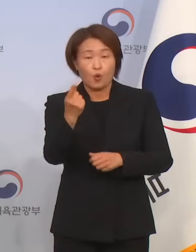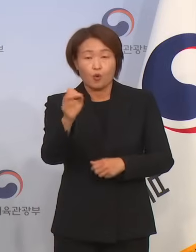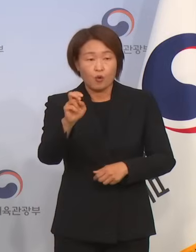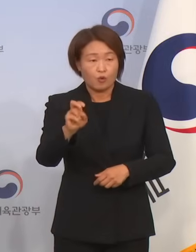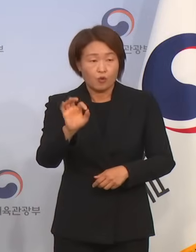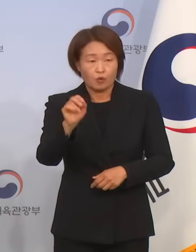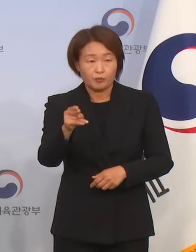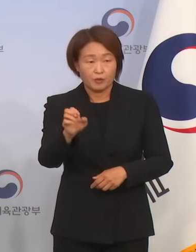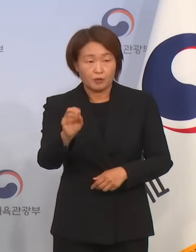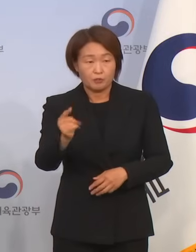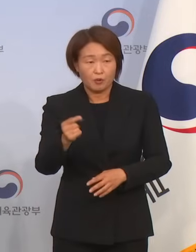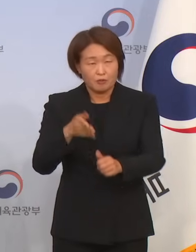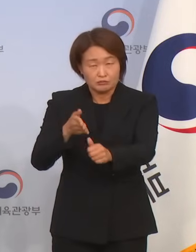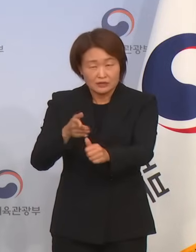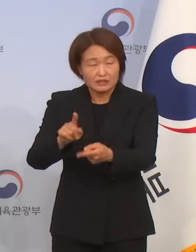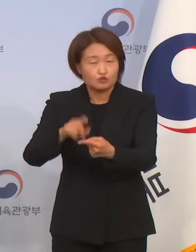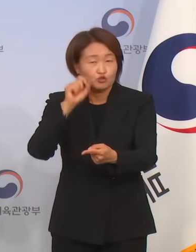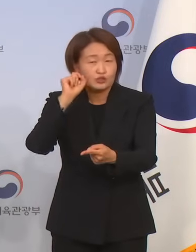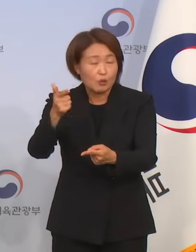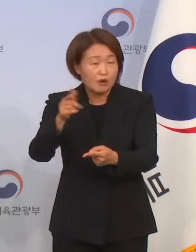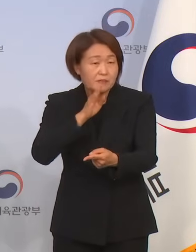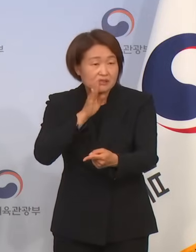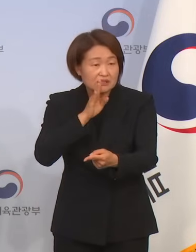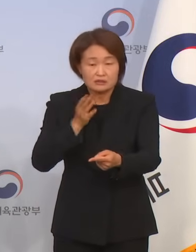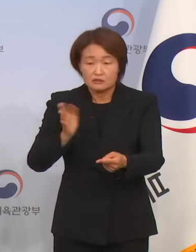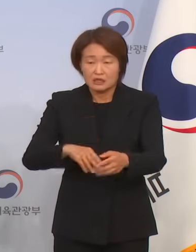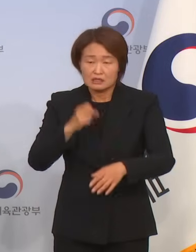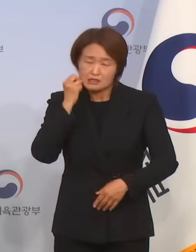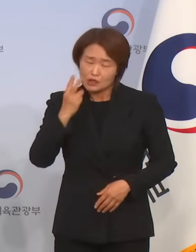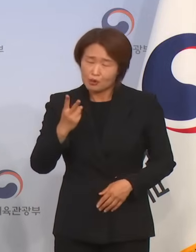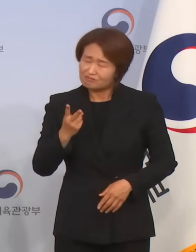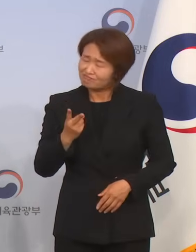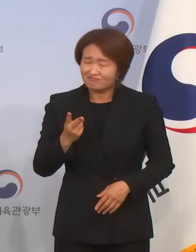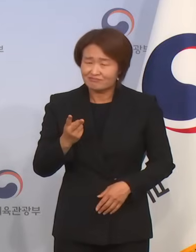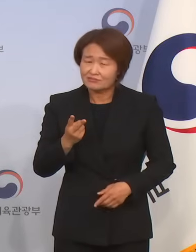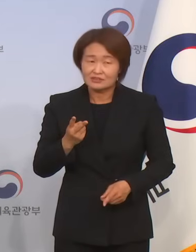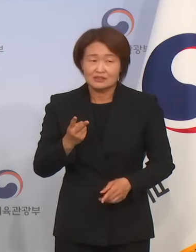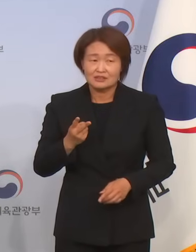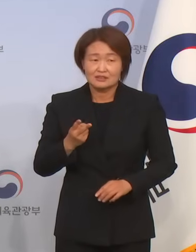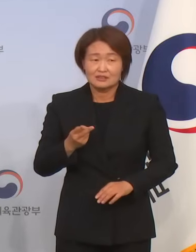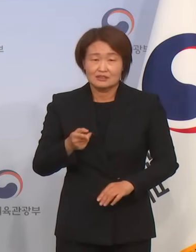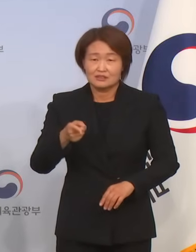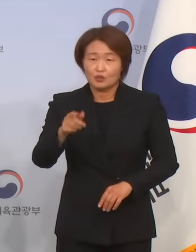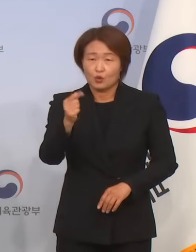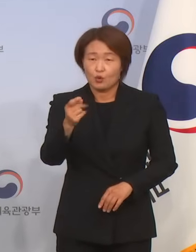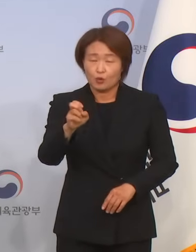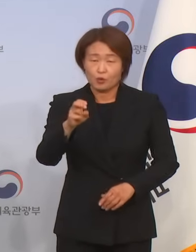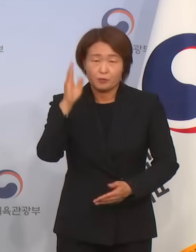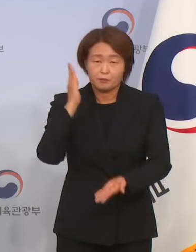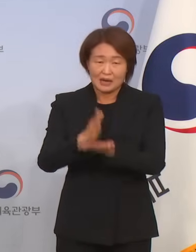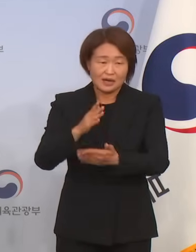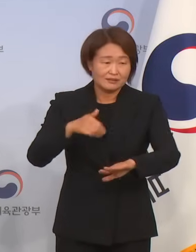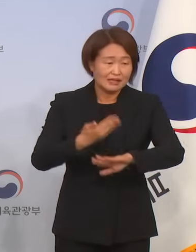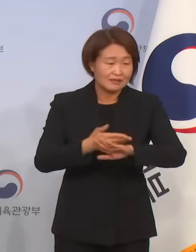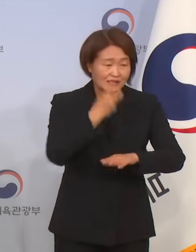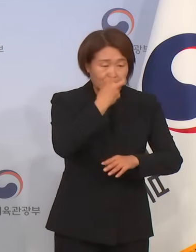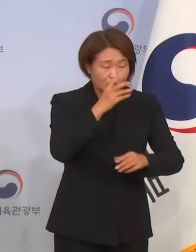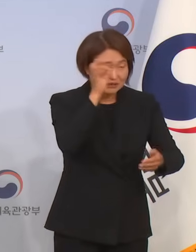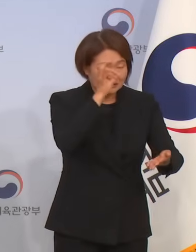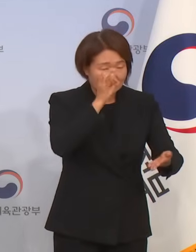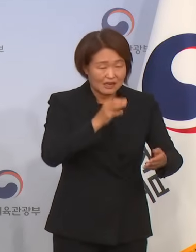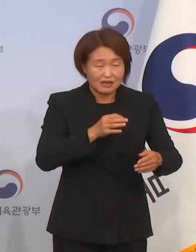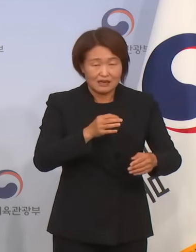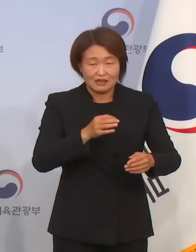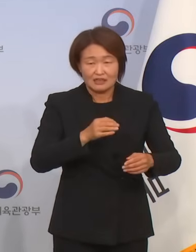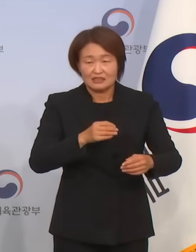걸렸는데 2개월 안에 뭘 하라는 거는 현실적으로 뭐 무슨 다른 감독을 하라는 거하고는 거리가 굉장히 멀게 들리거든요. 그 부분에